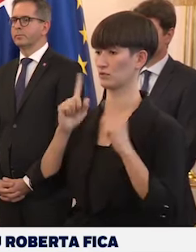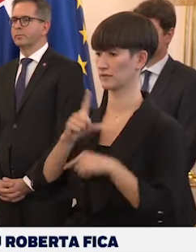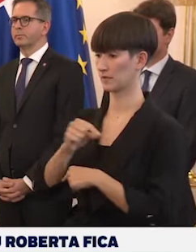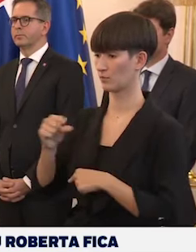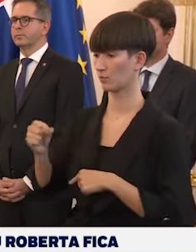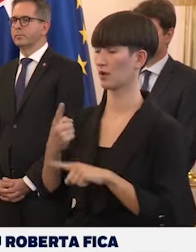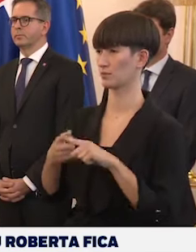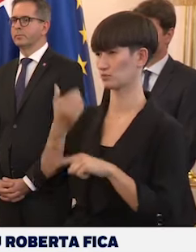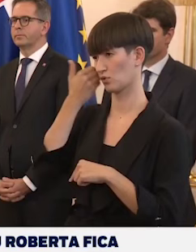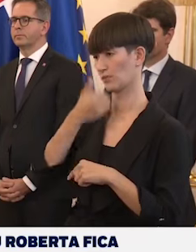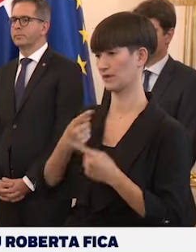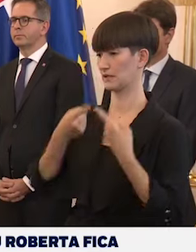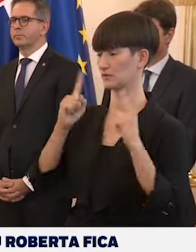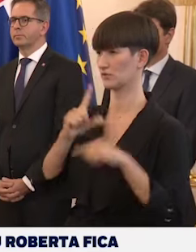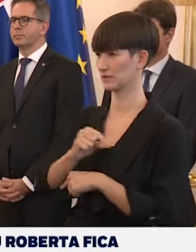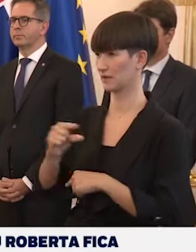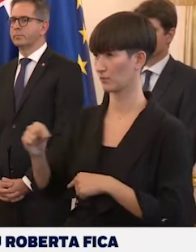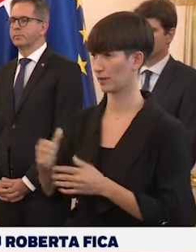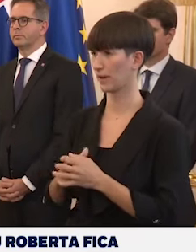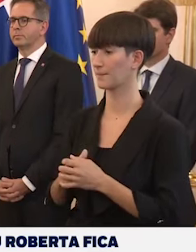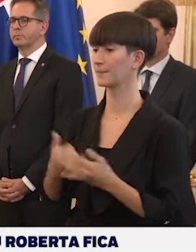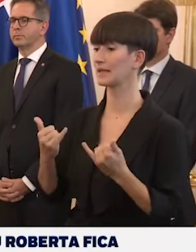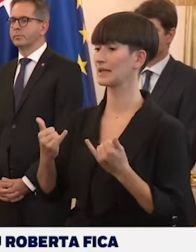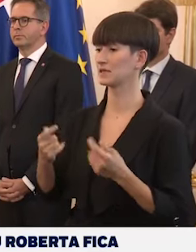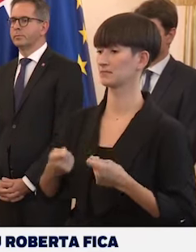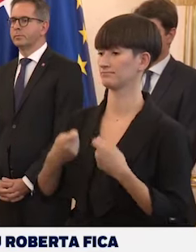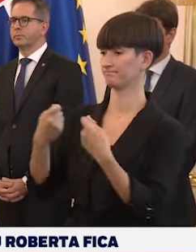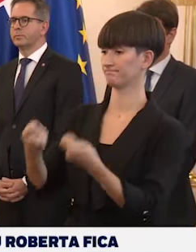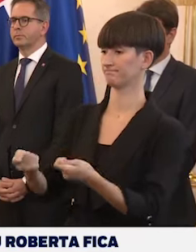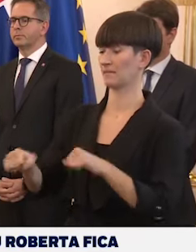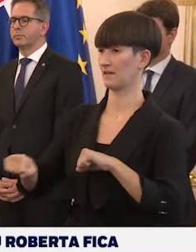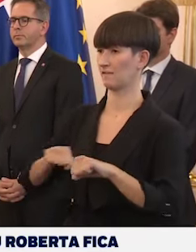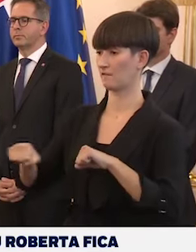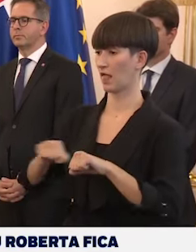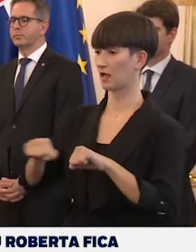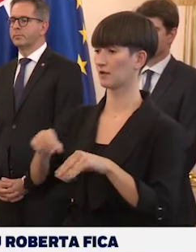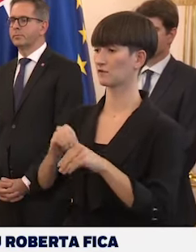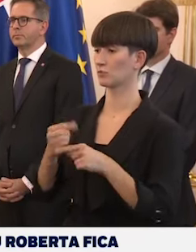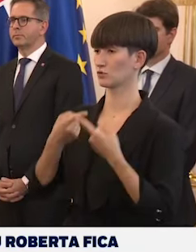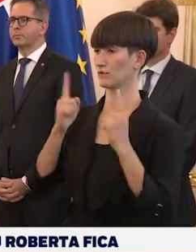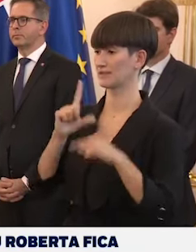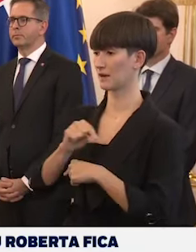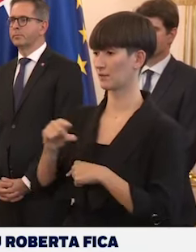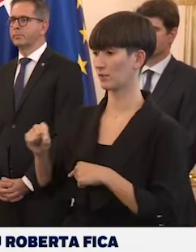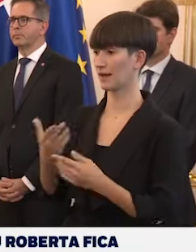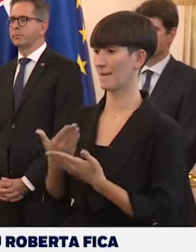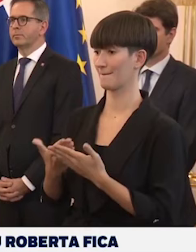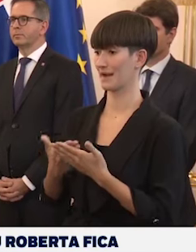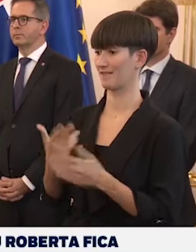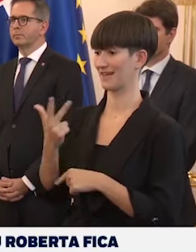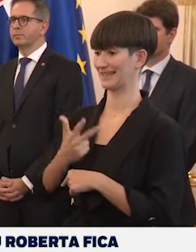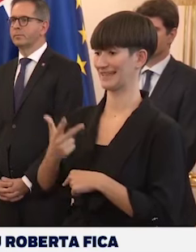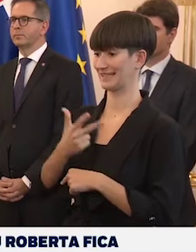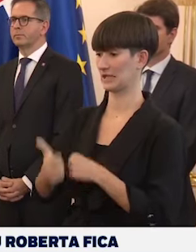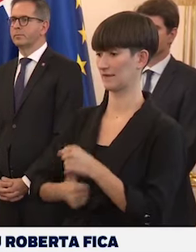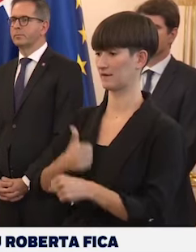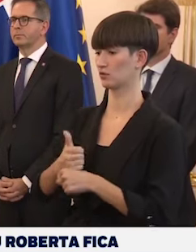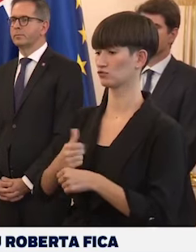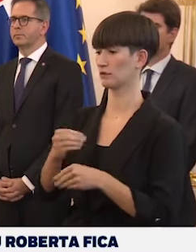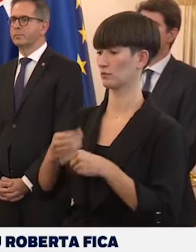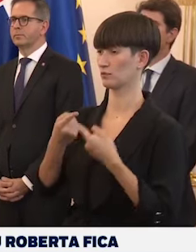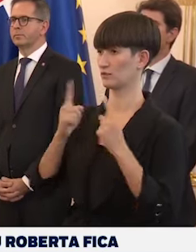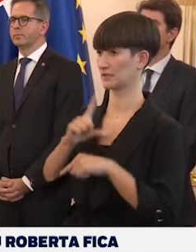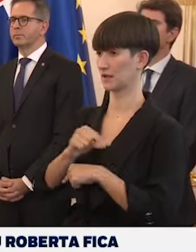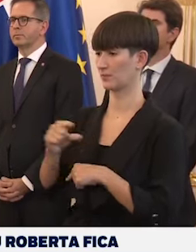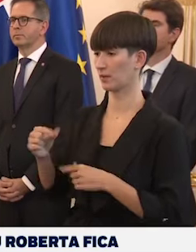obyvateľov. Preberáte vládu nad Slovenskou republikou v 30. roku jej samostatného fungovania. Teda